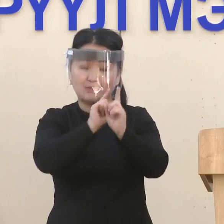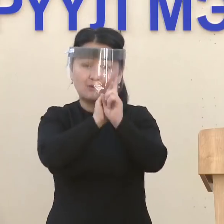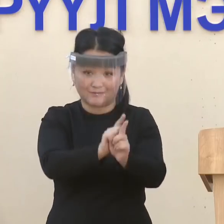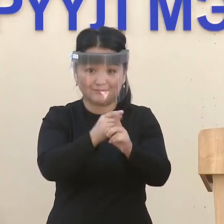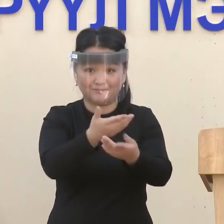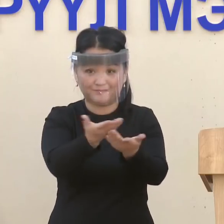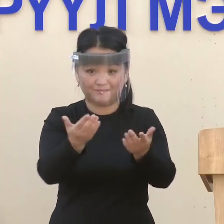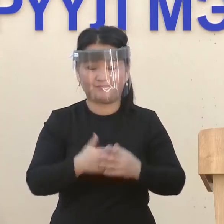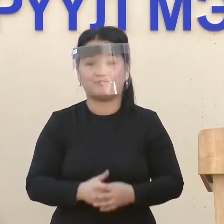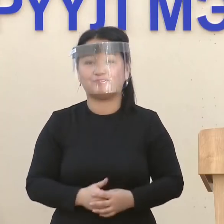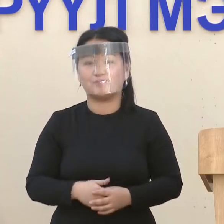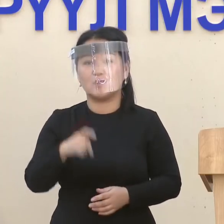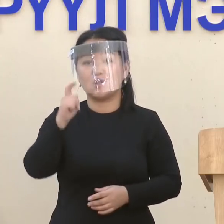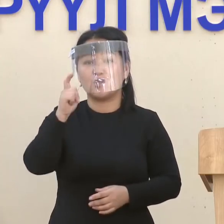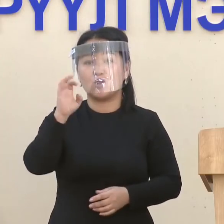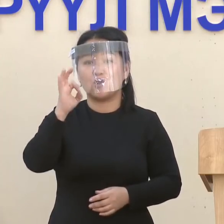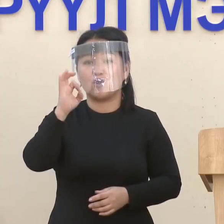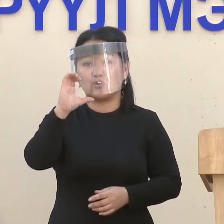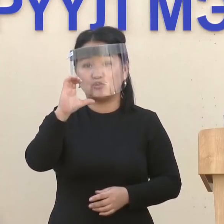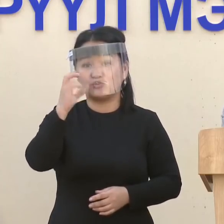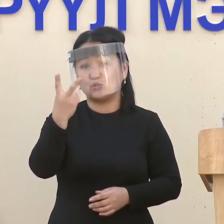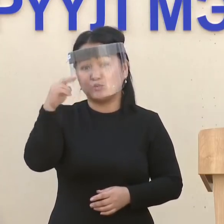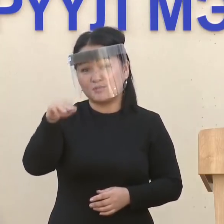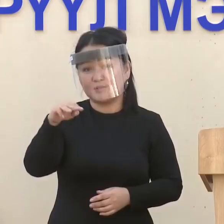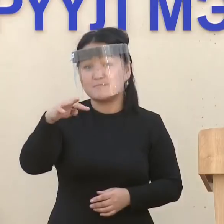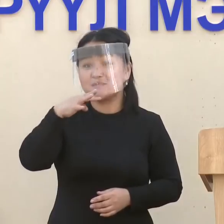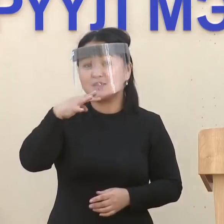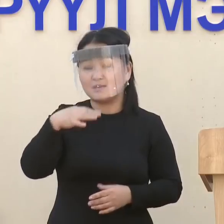ингээ халдварт өвчин судлалын үндэсний төвийн мэдээллийг танилцуулна.